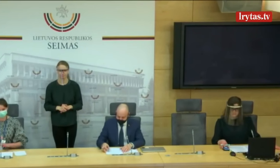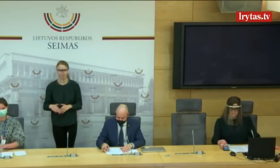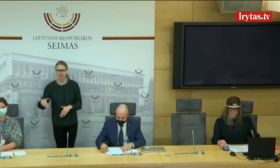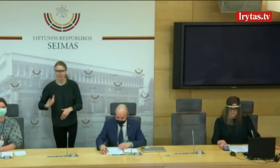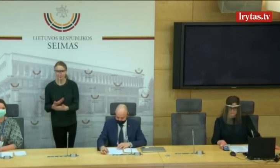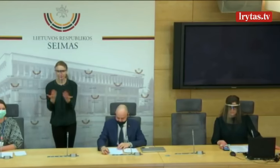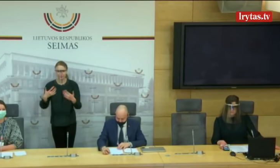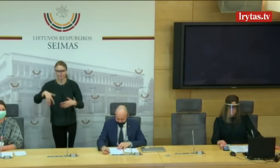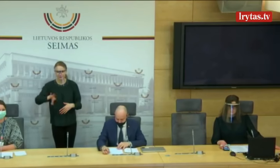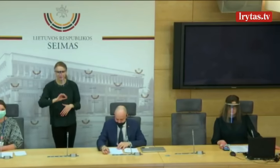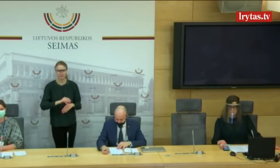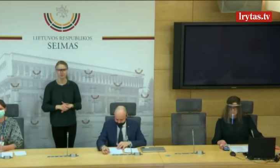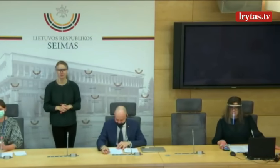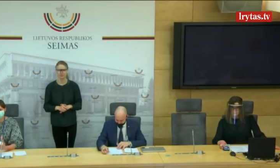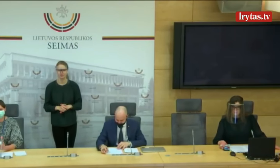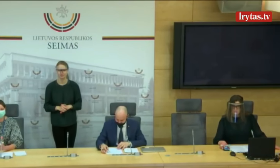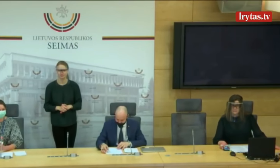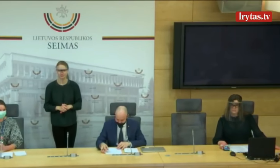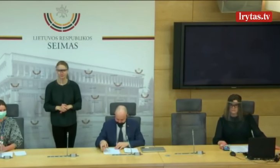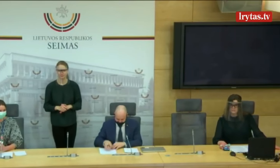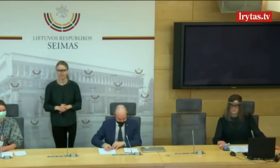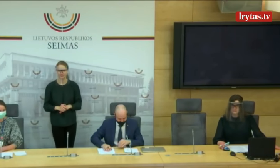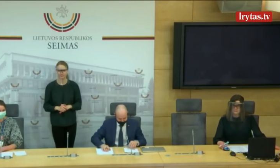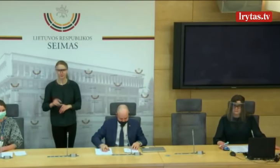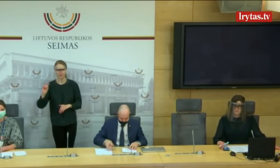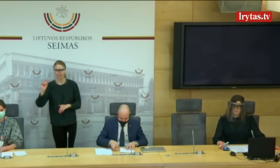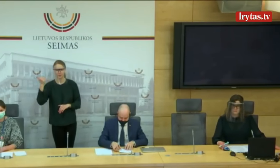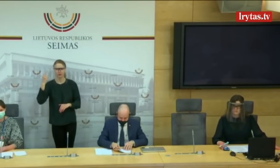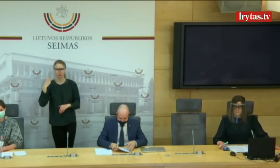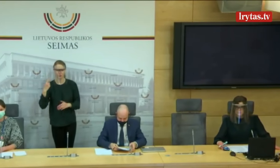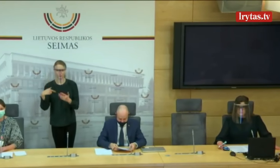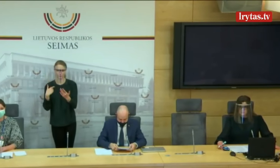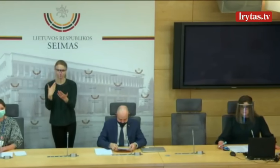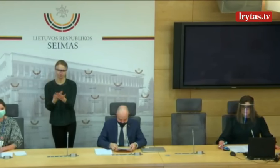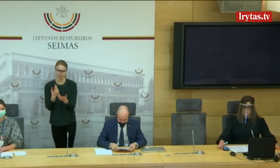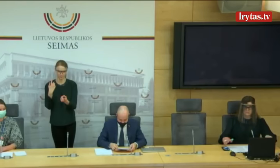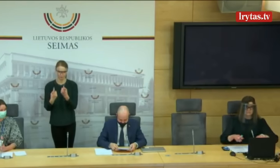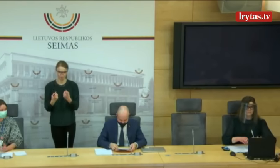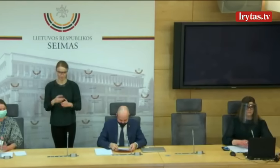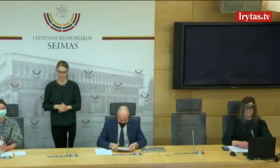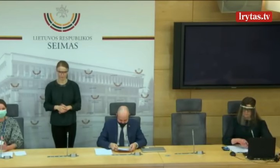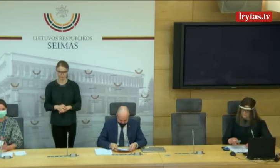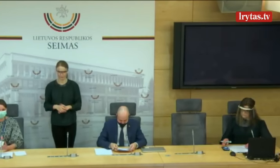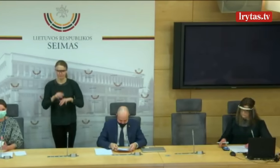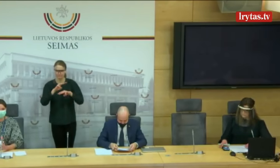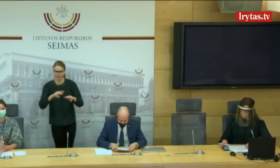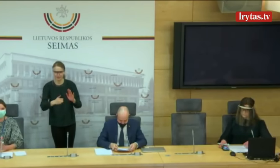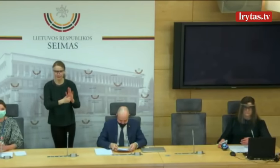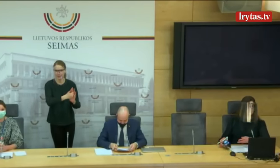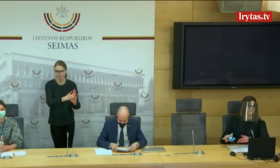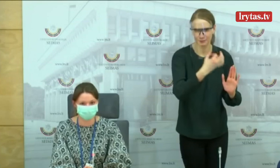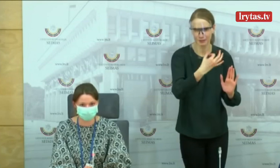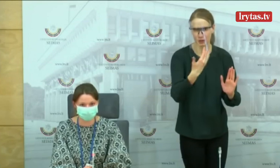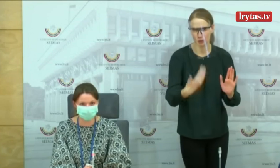Labą dieną. Tai visų pirma, norėčiau pristatyti duomenis. Kaip ir minėjo gerbiamas ministras, duomenis